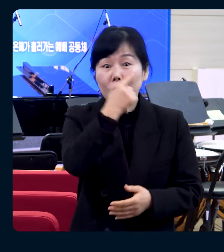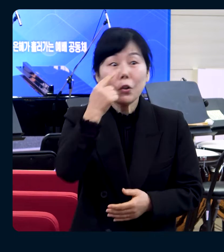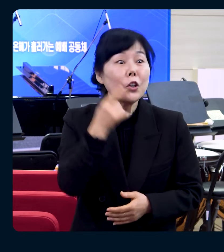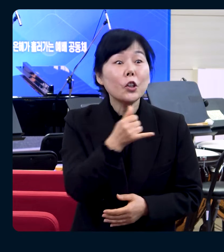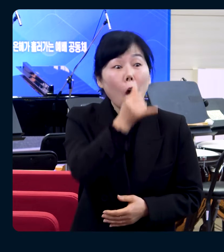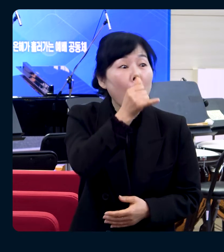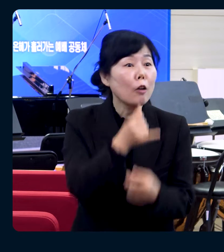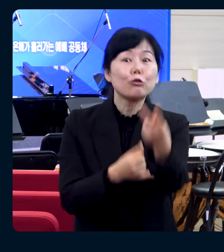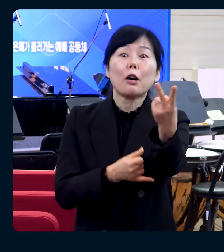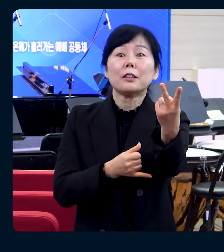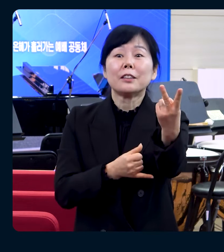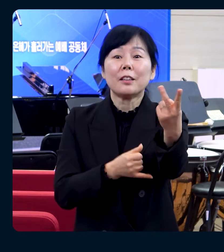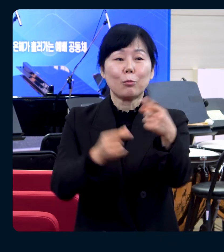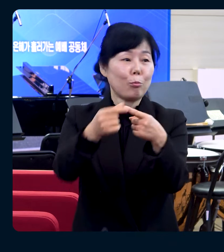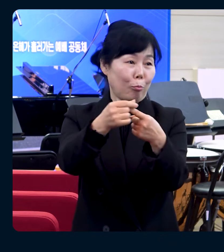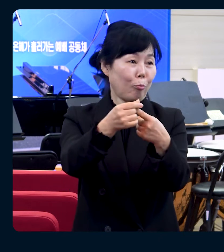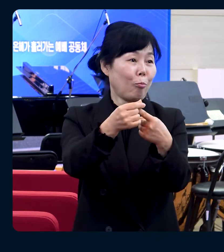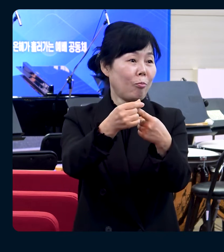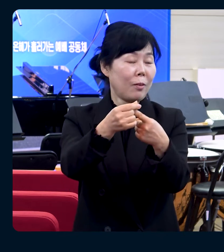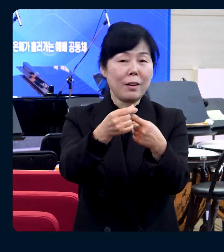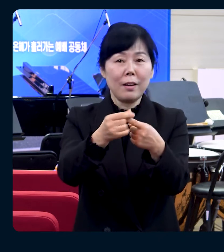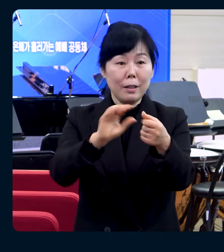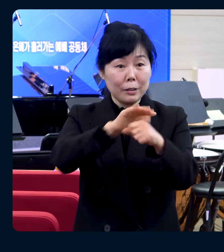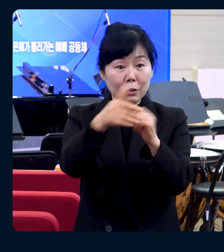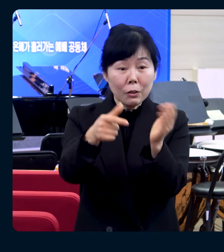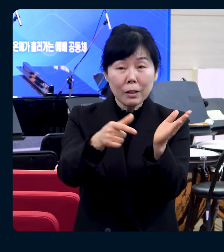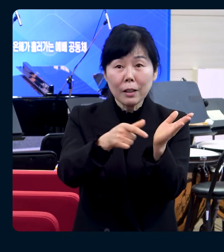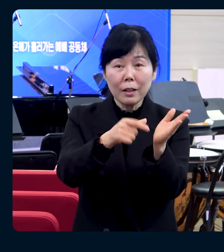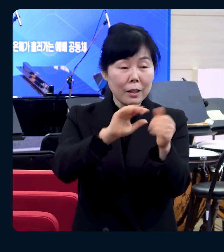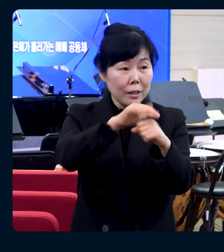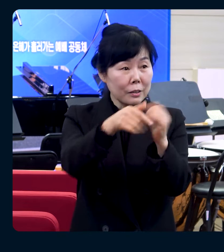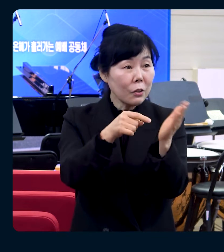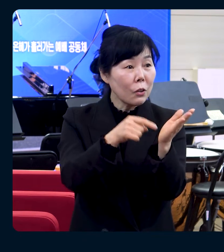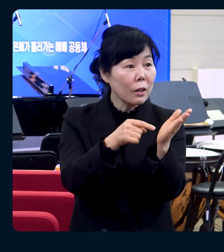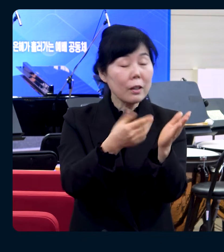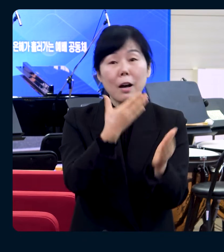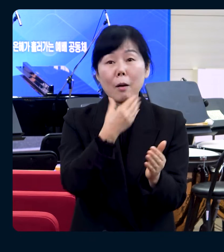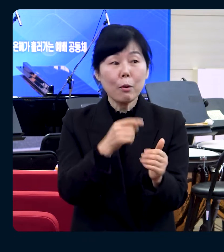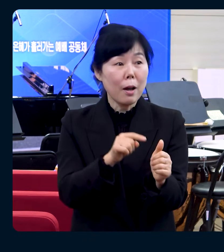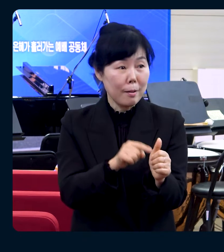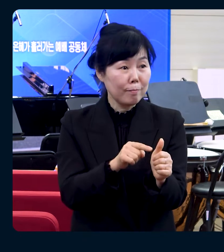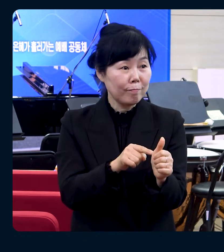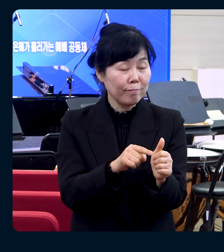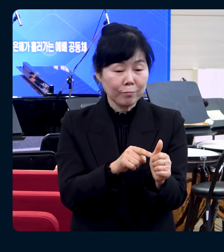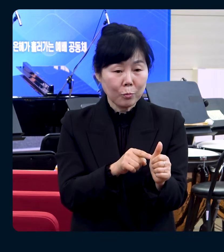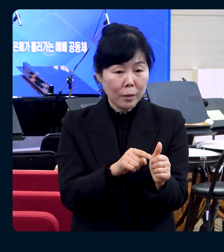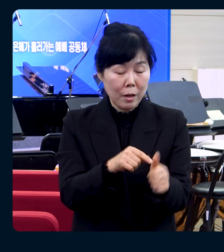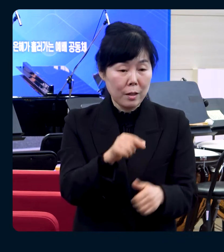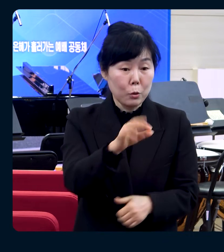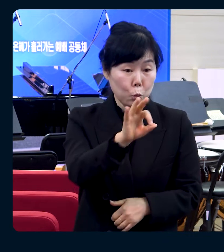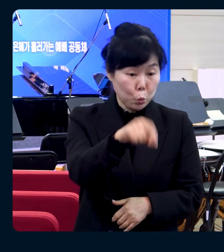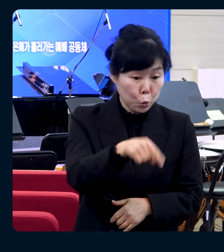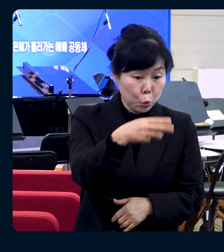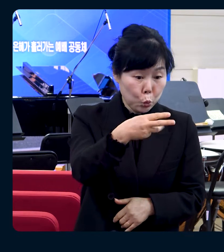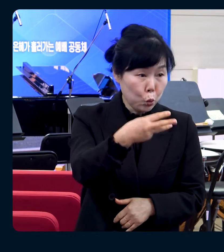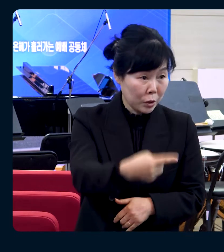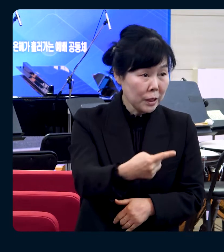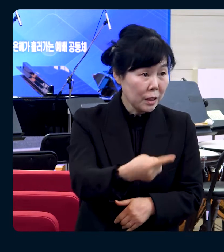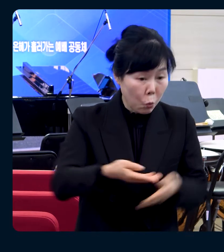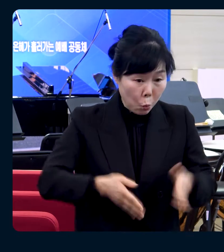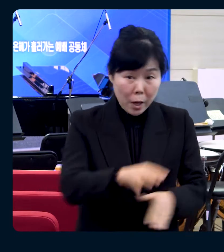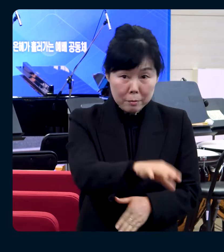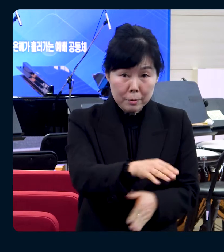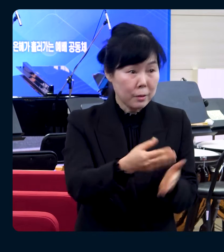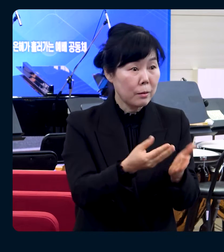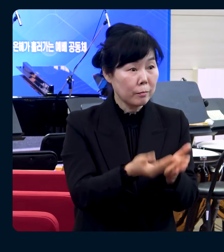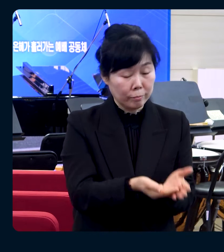가지를 말씀하셨는데, 하나가 뭐냐, 성경에 나오는 그 아브라함의 이동 경로, 즉 갈대아 우르에서